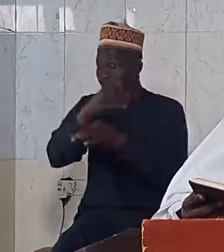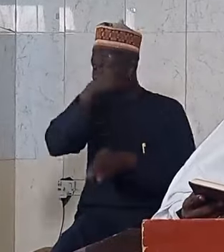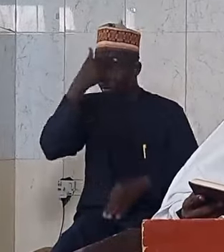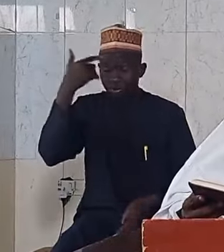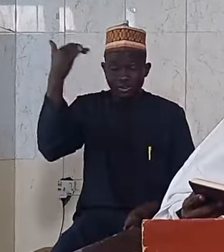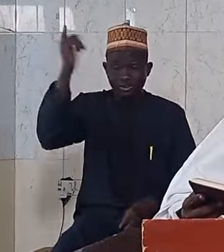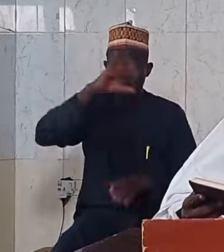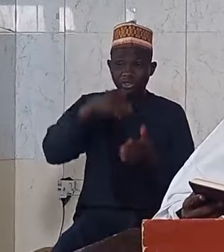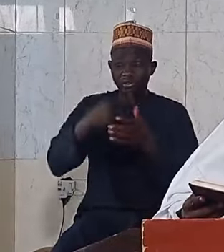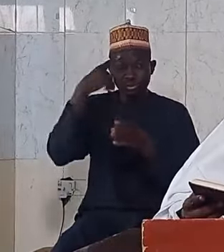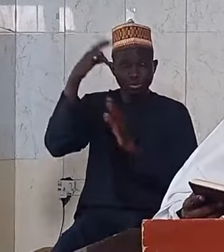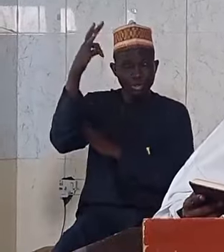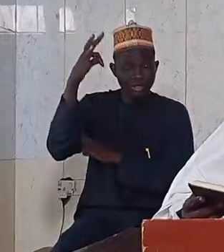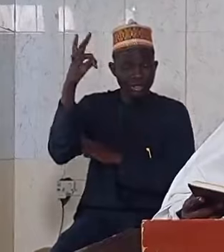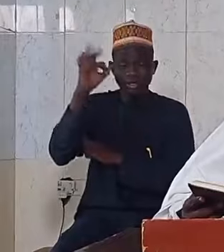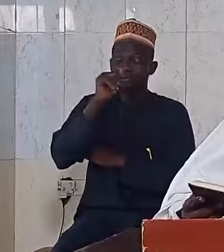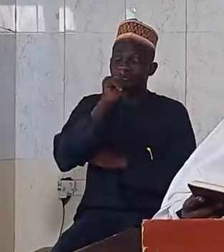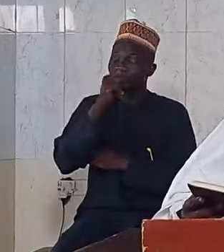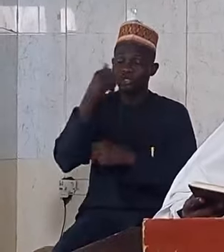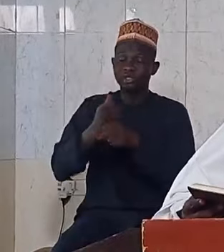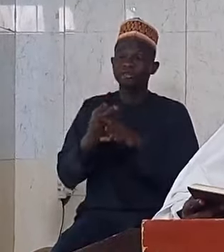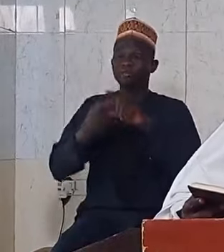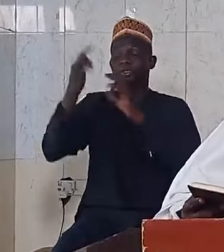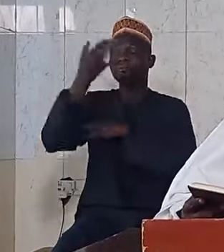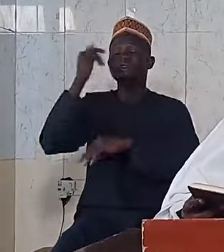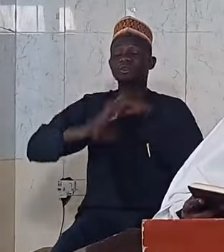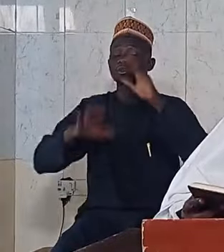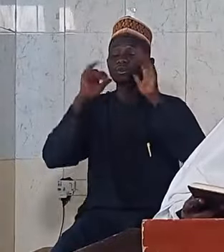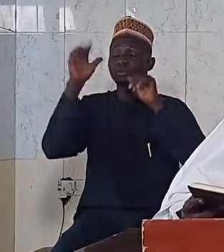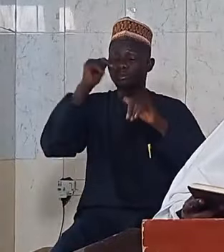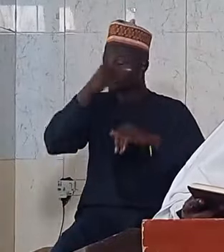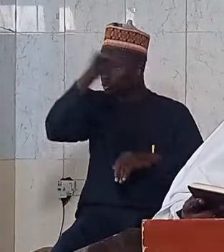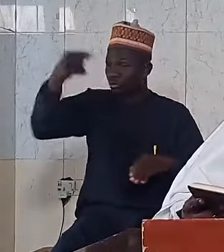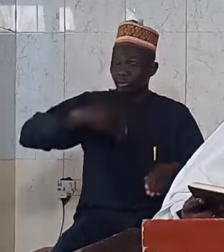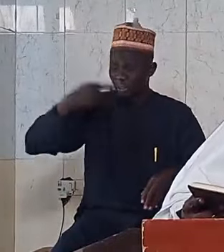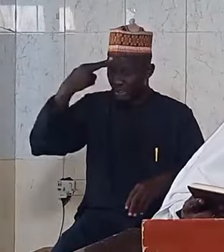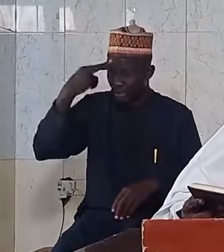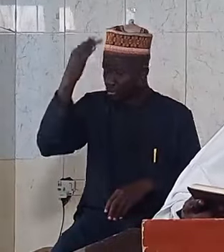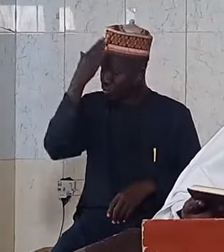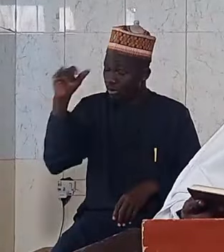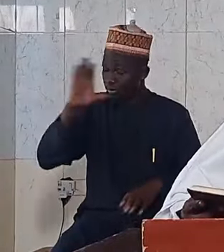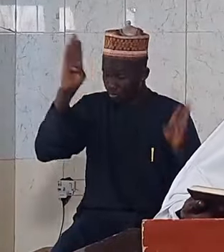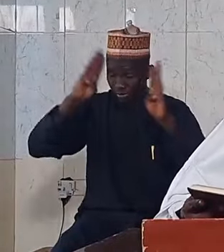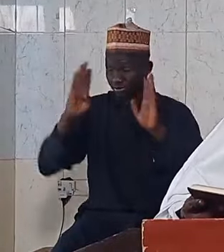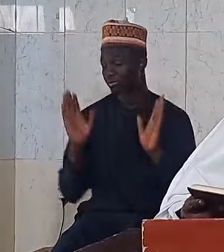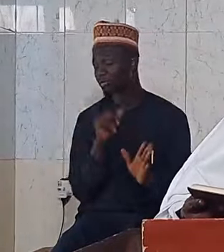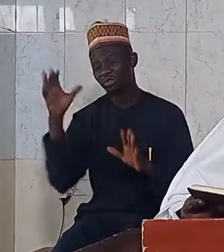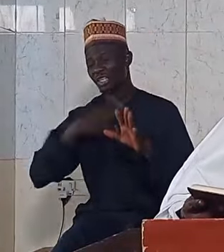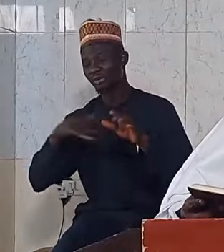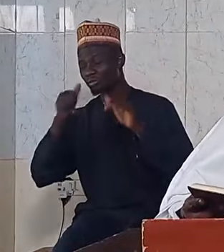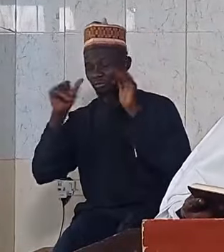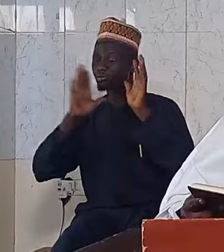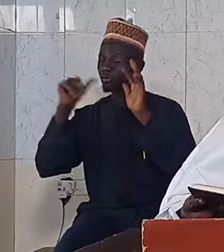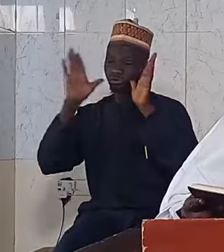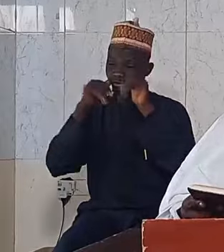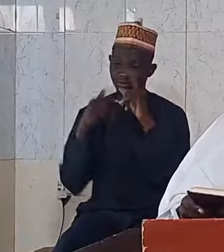ƙarfin zuciyarsu da haƙurinsu da rashin tsoro ya fi na kafirai domin su suna da abin da suke fatan za su samu a gun Allah an